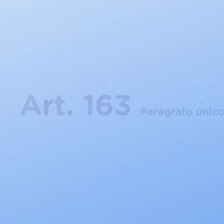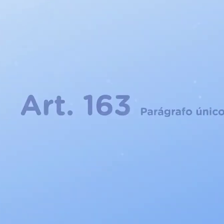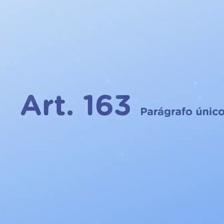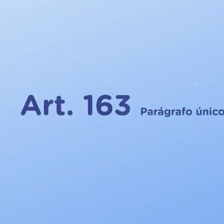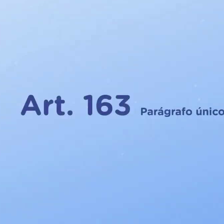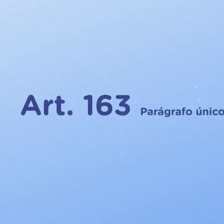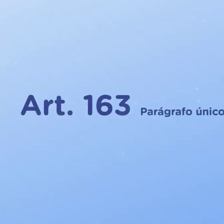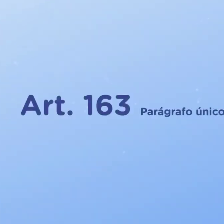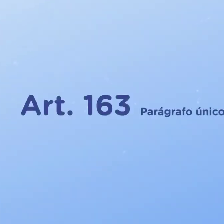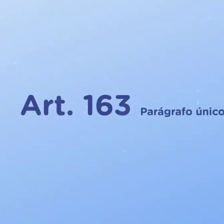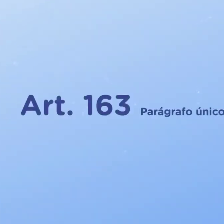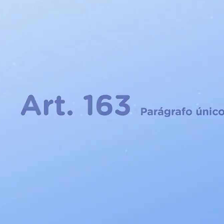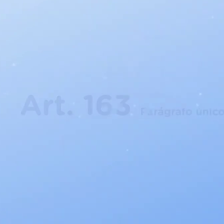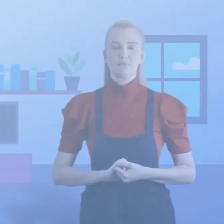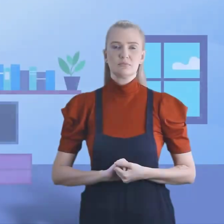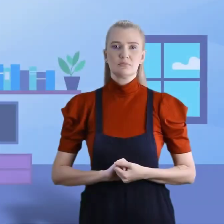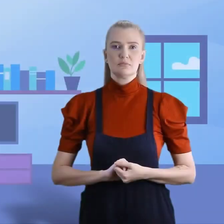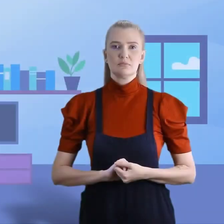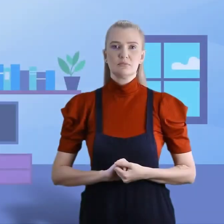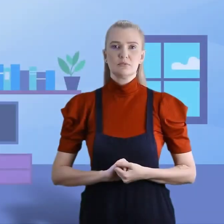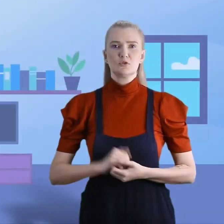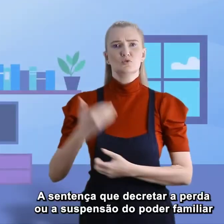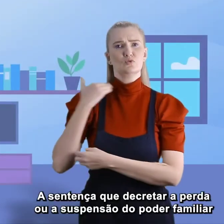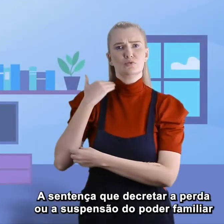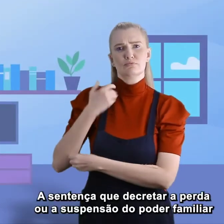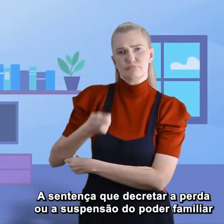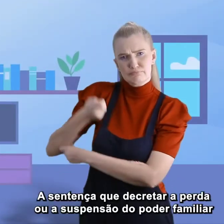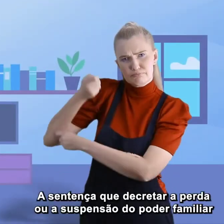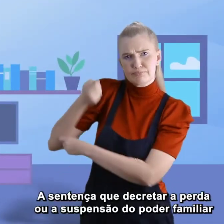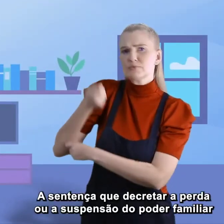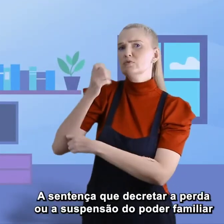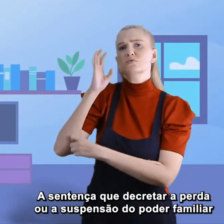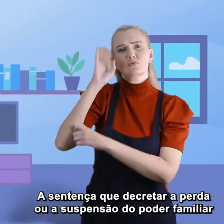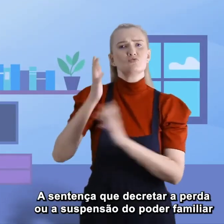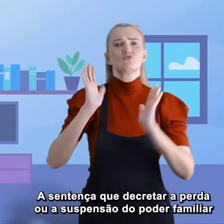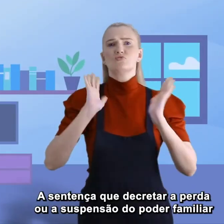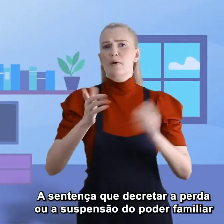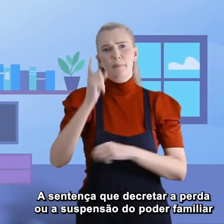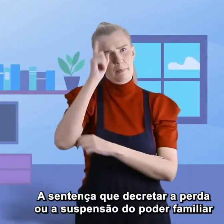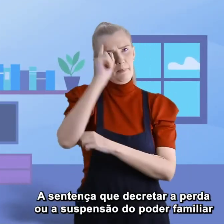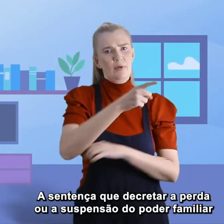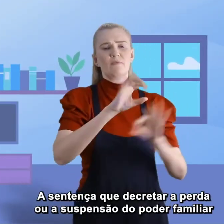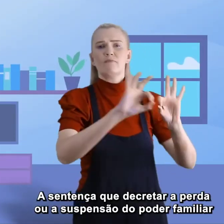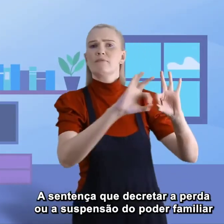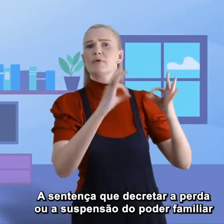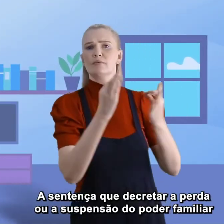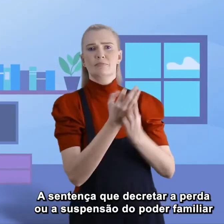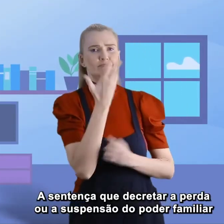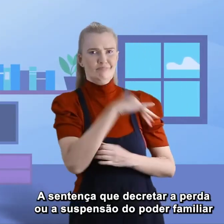Artigo 163, parágrafo único. A sentença que decretar a perda ou a suspensão do poder familiar